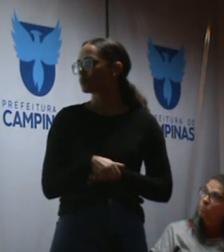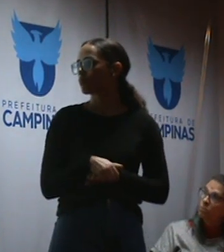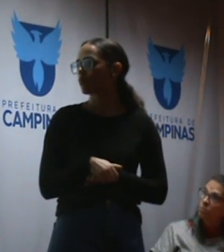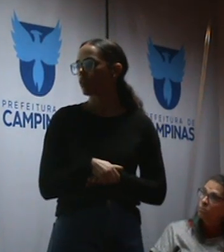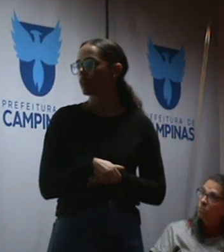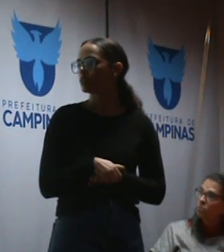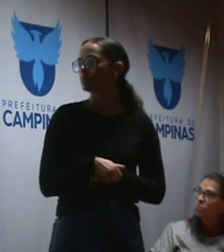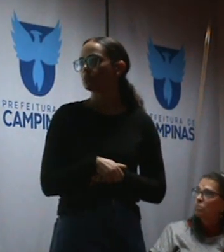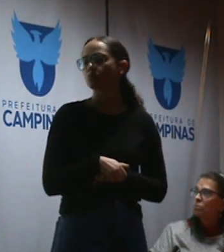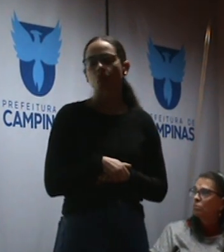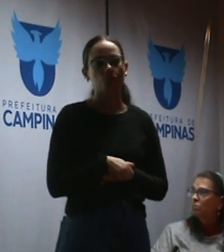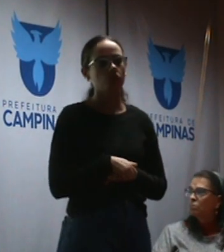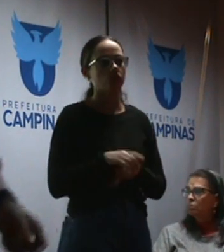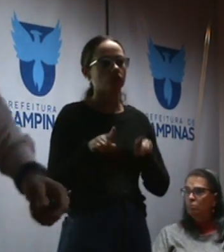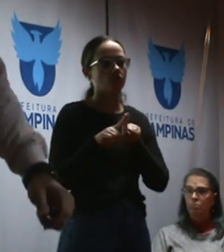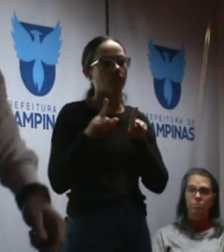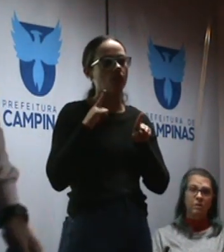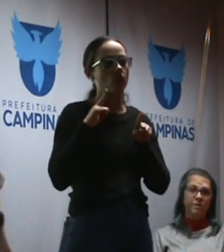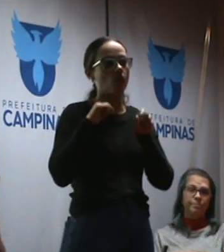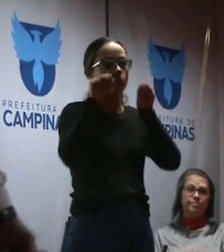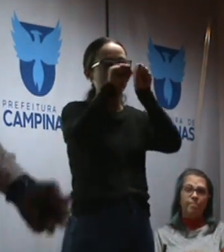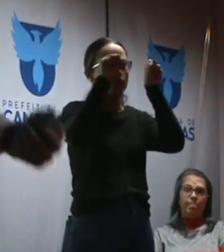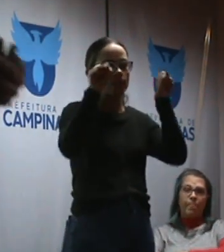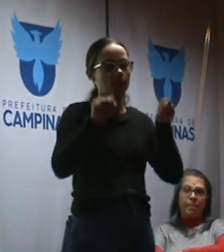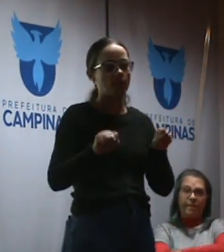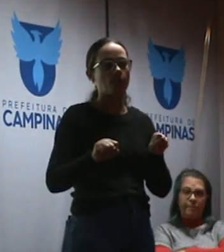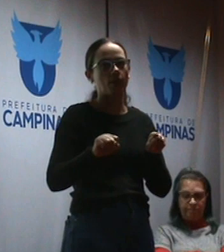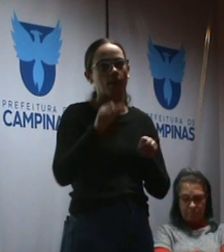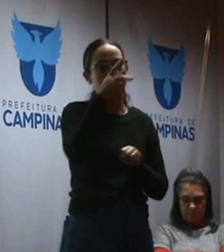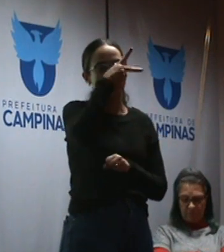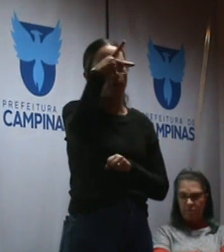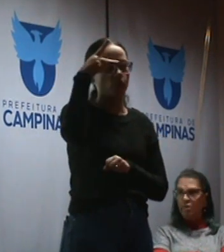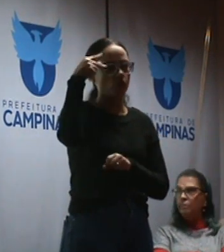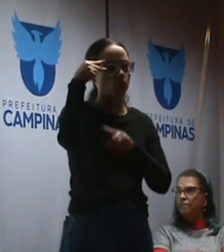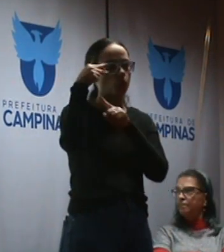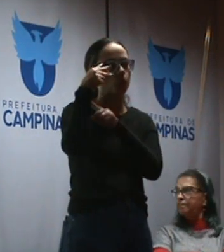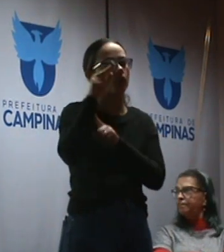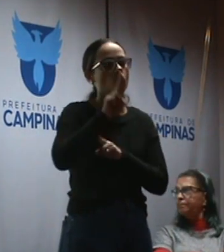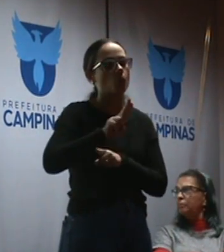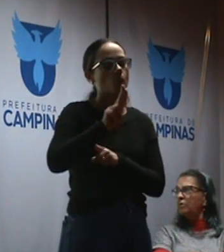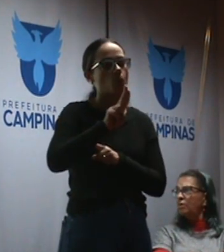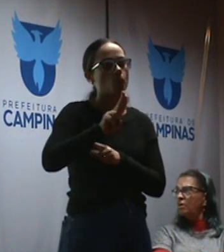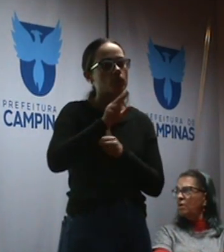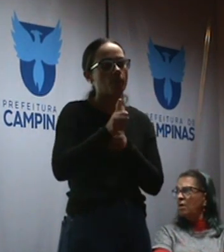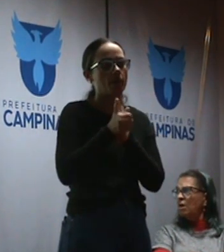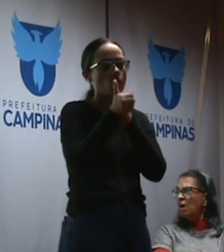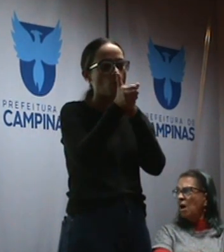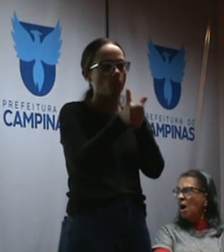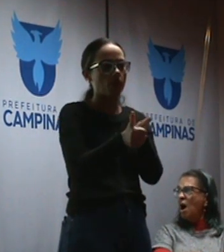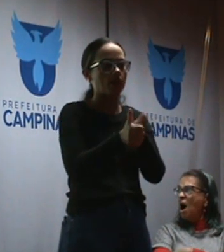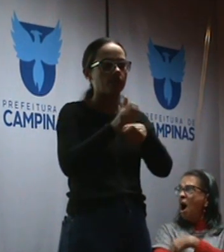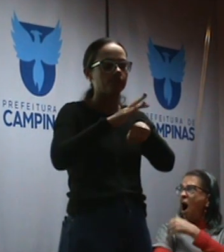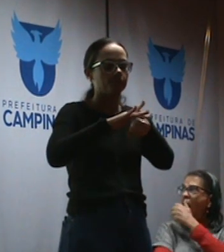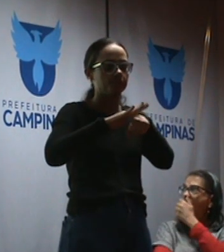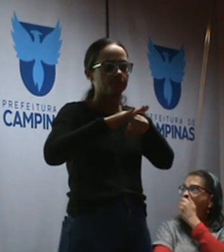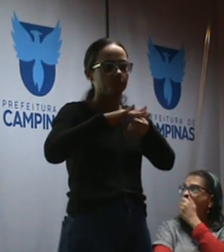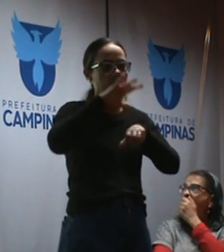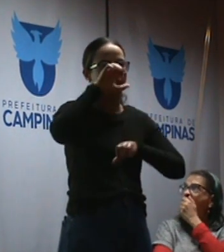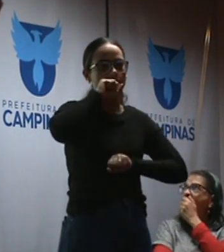Esse aqui, a gente tem um sistema na prefeitura que a gente utiliza para acompanhar os casos nos locais de residência de onde